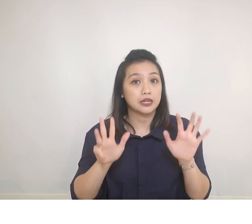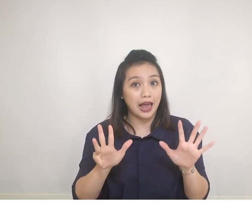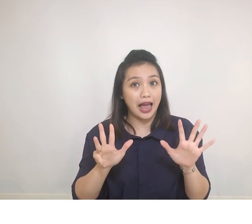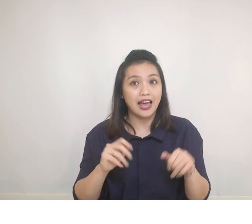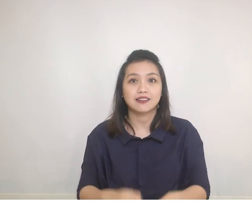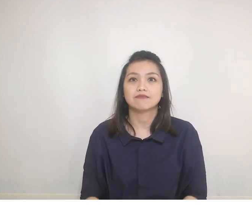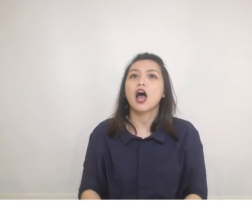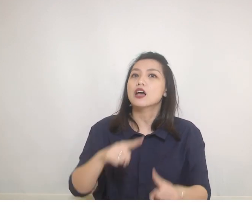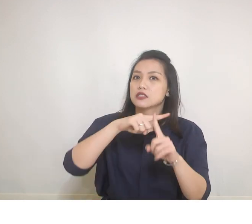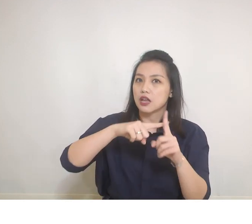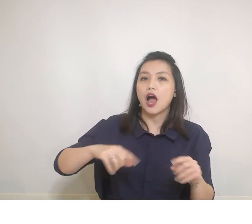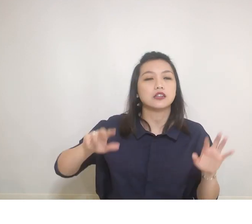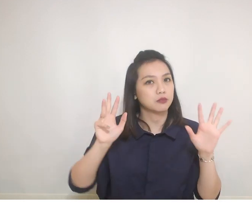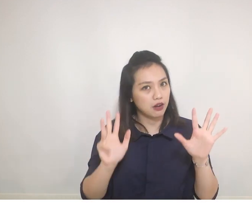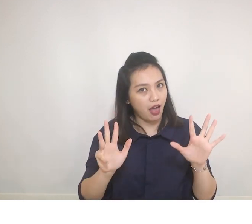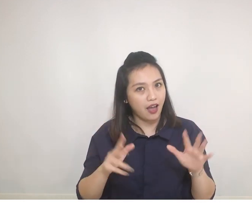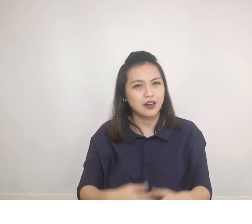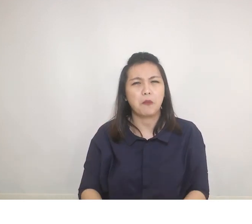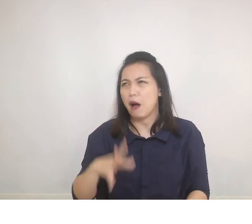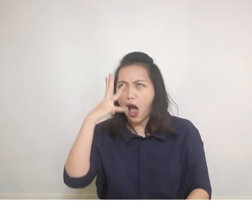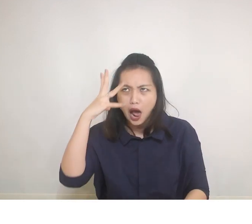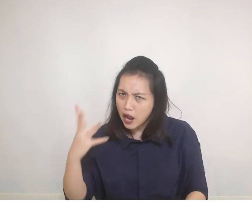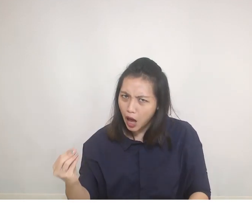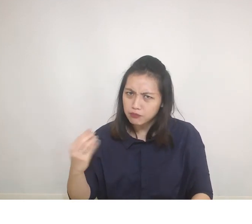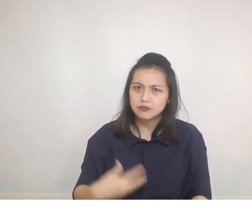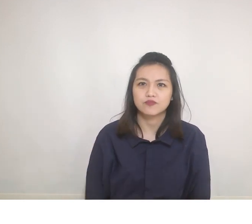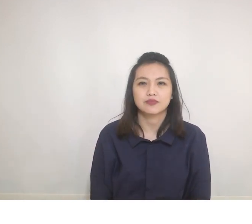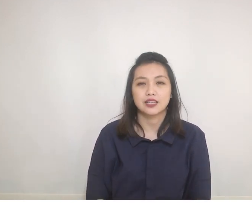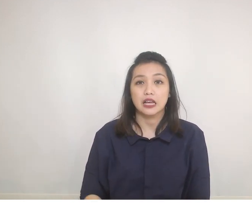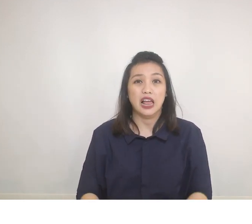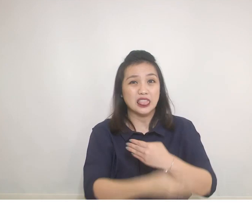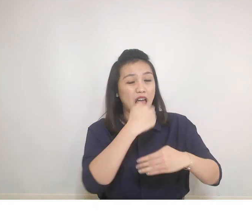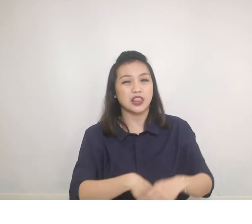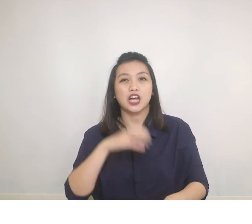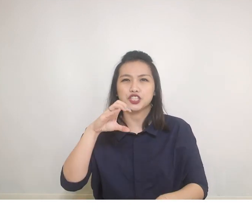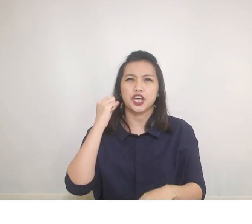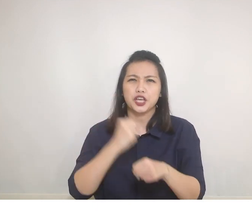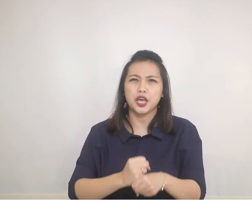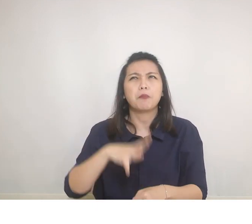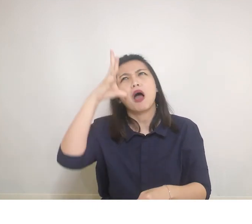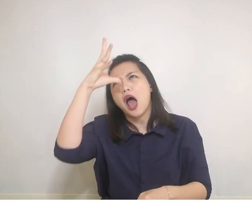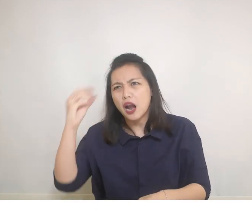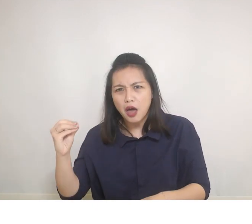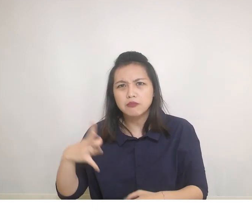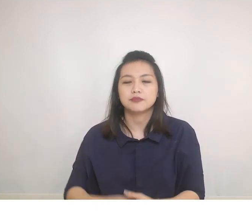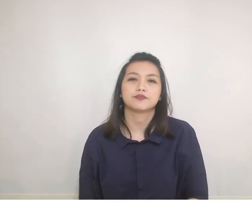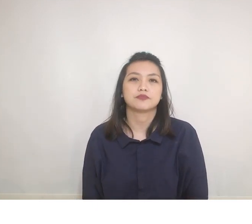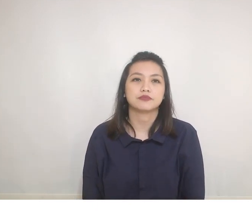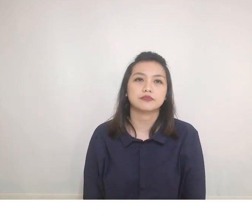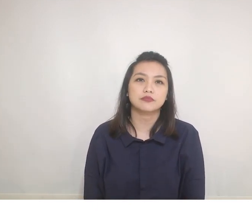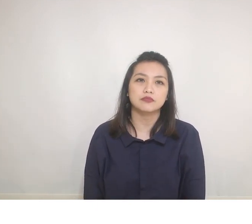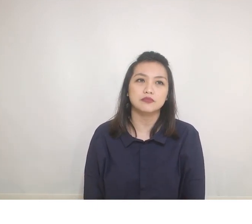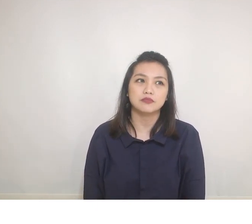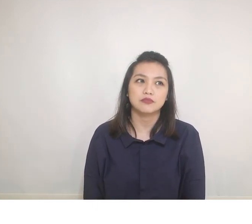Johan dan teman-teman ini mengajak saya untuk MT pertama kali ke Singapura. Mission trip ya? Iya, mission trip pertama kali. Itu pun